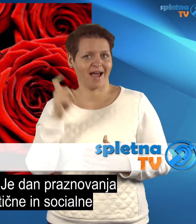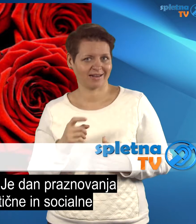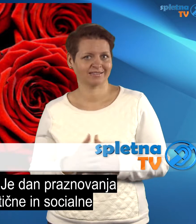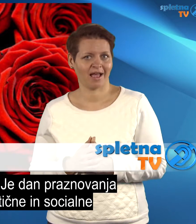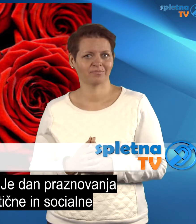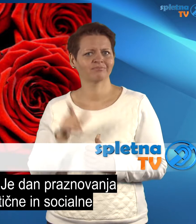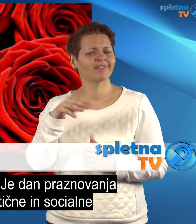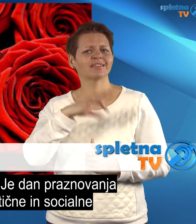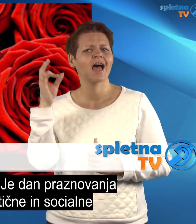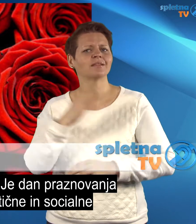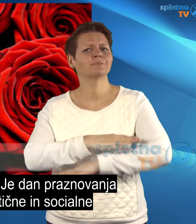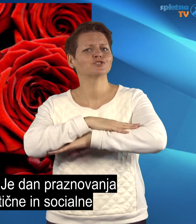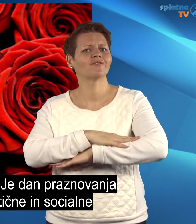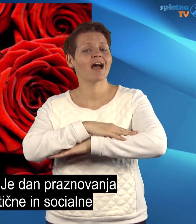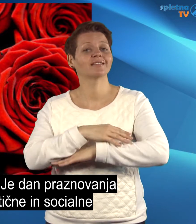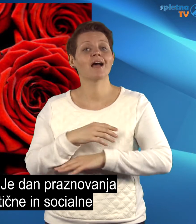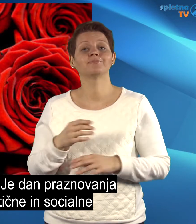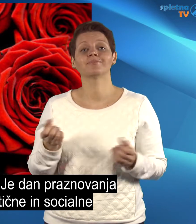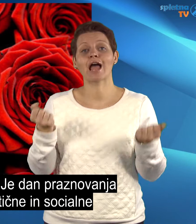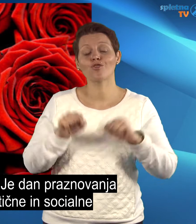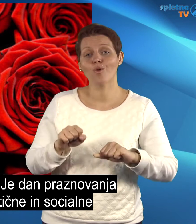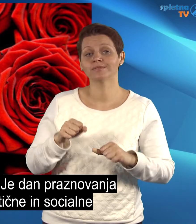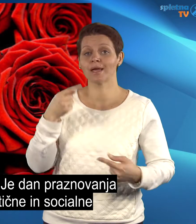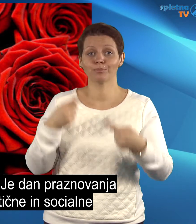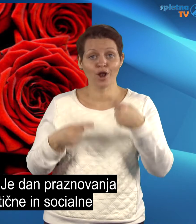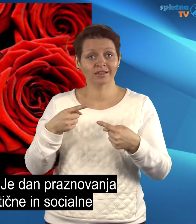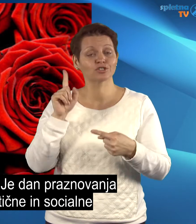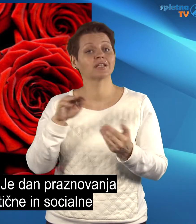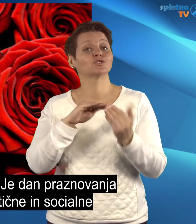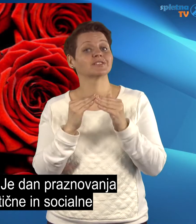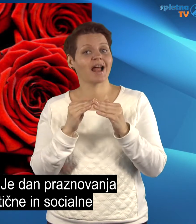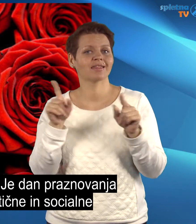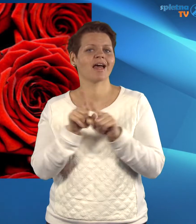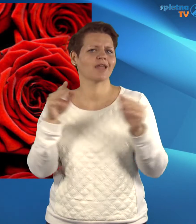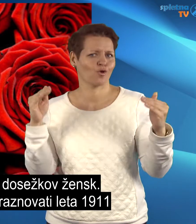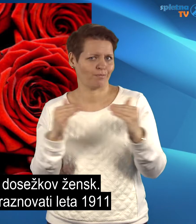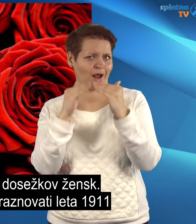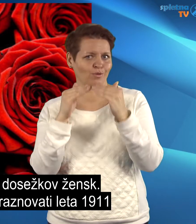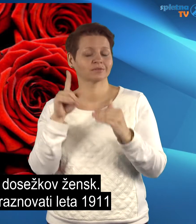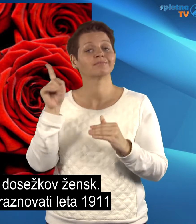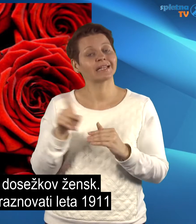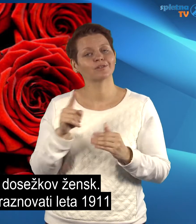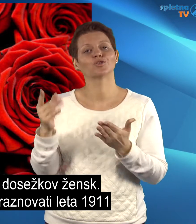marca. Je dan praznovanja ekonomske, politične in socialne enakopravnosti ter dosežkov